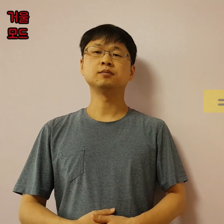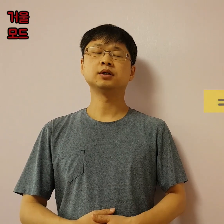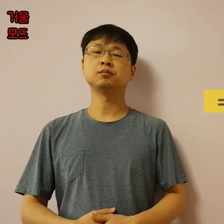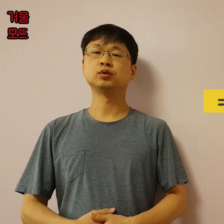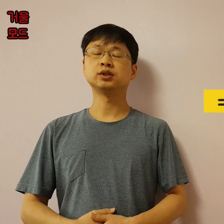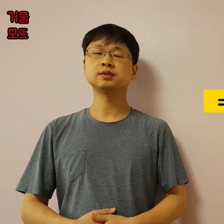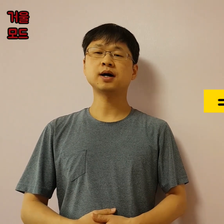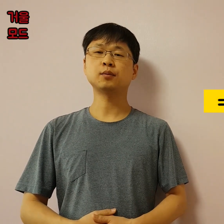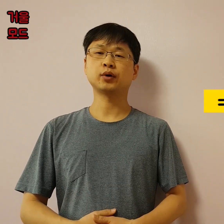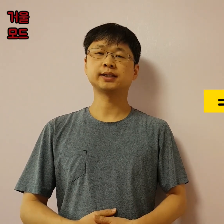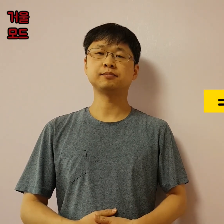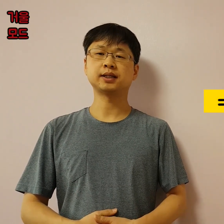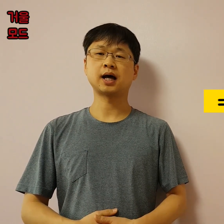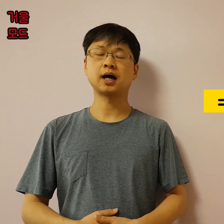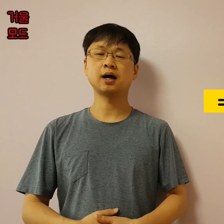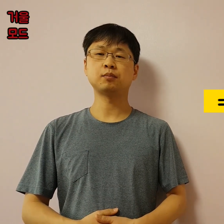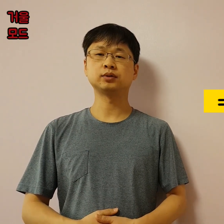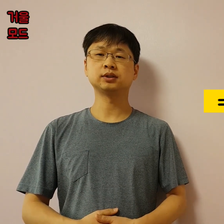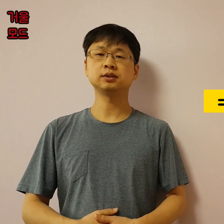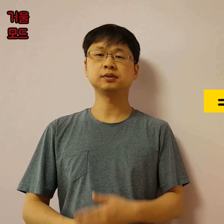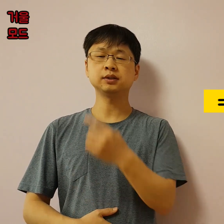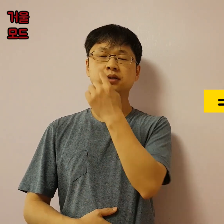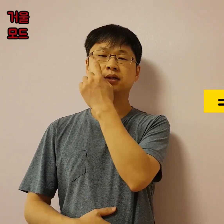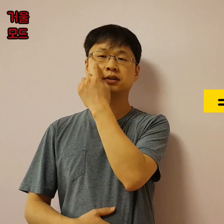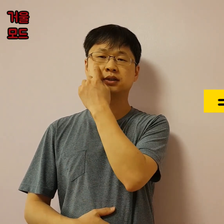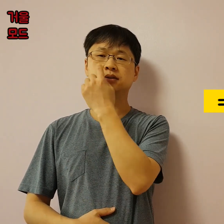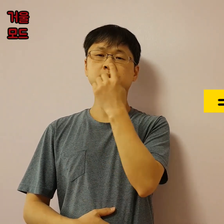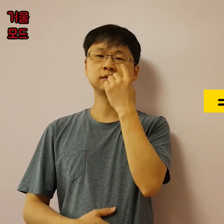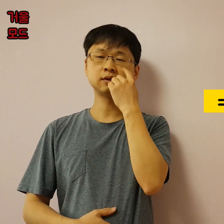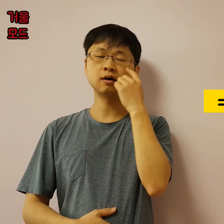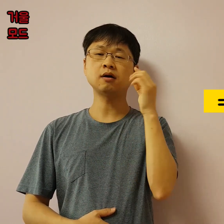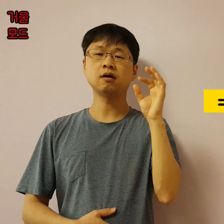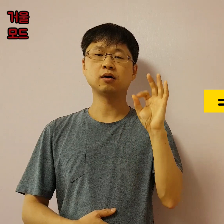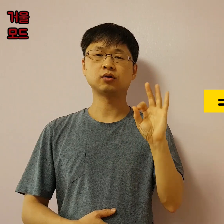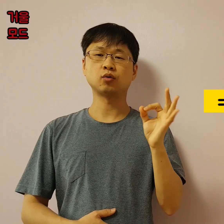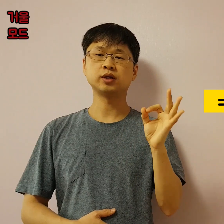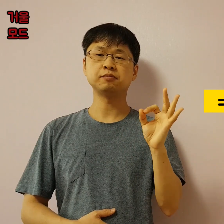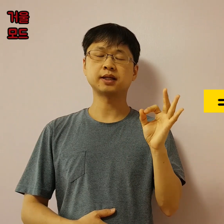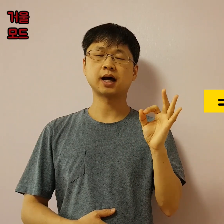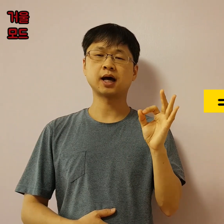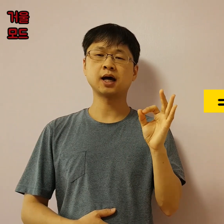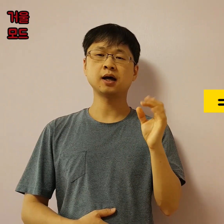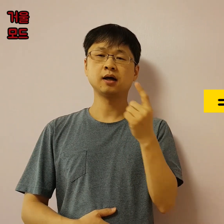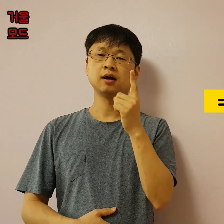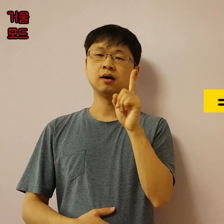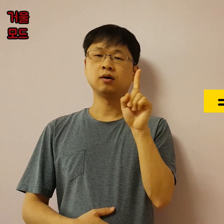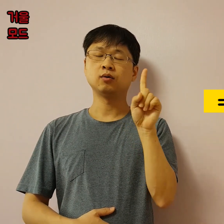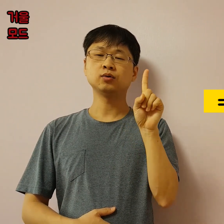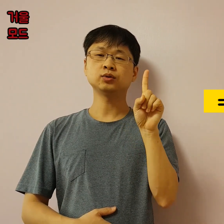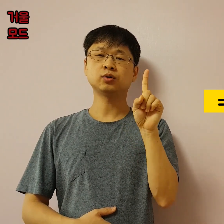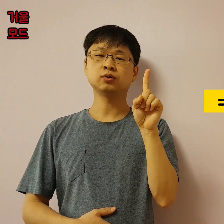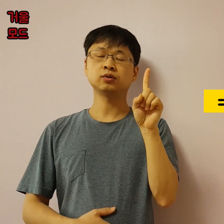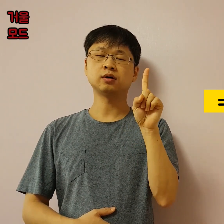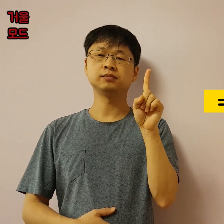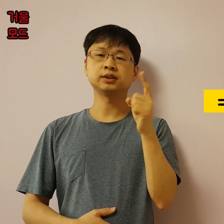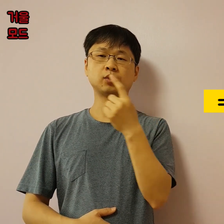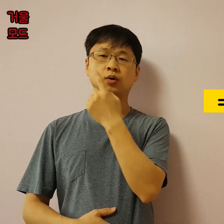다음은 보증금 알아보겠습니다. 보증금은 증거 돈입니다. 오른손